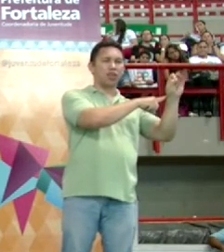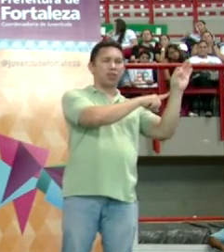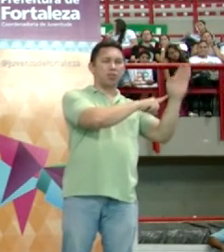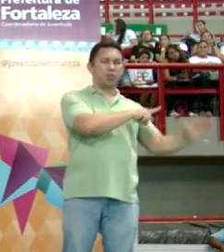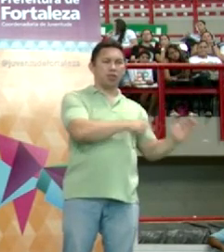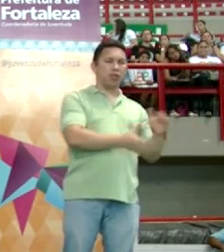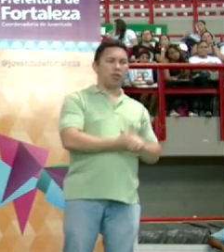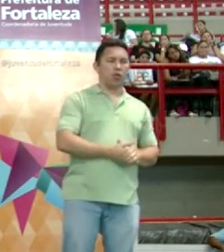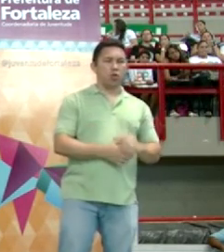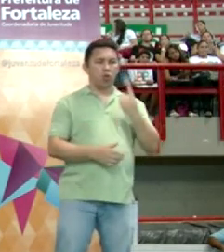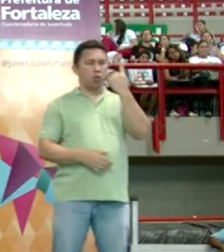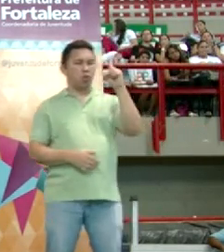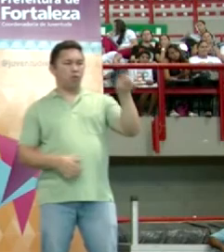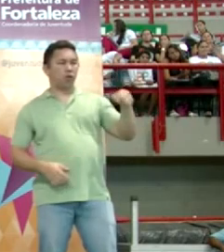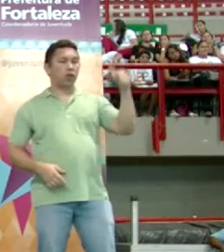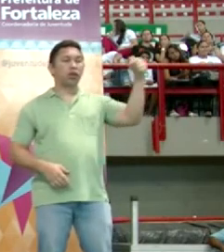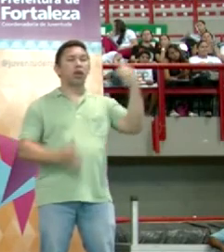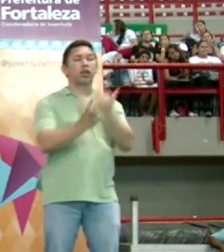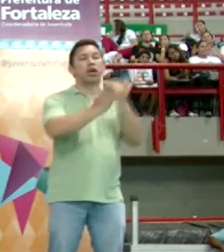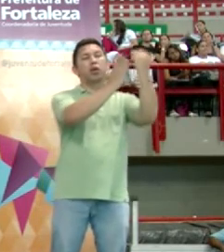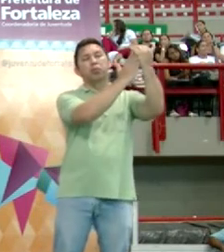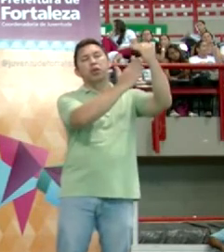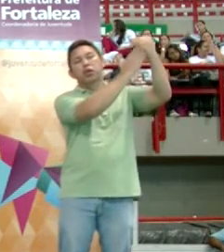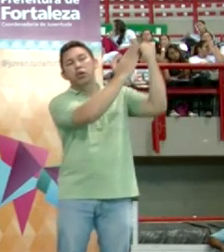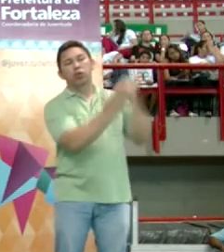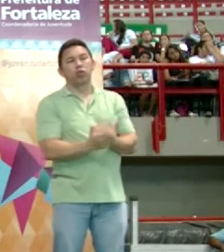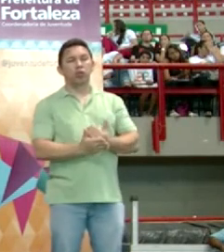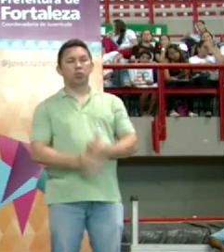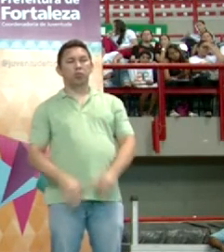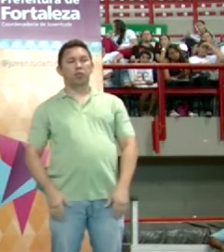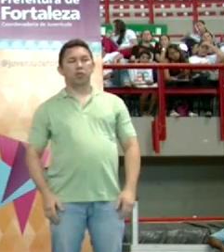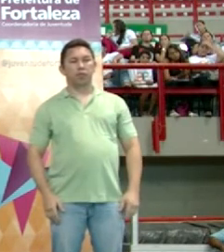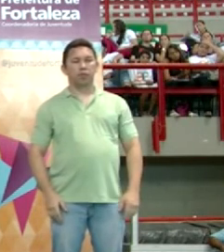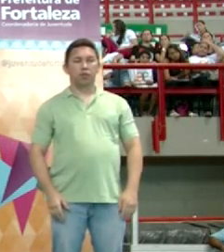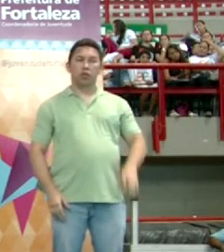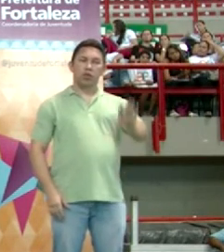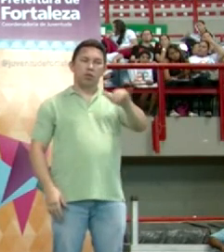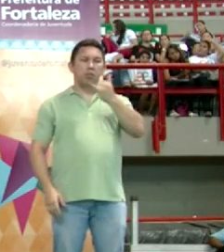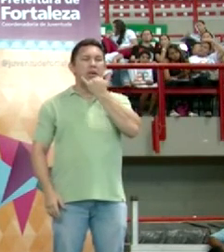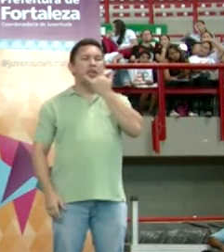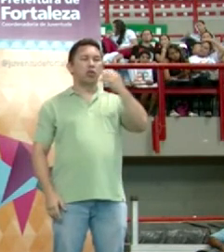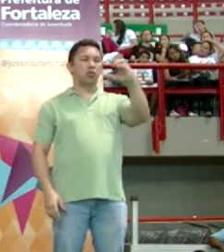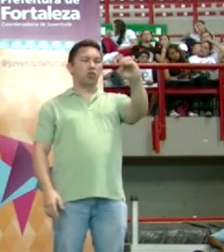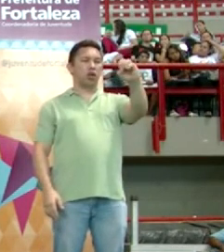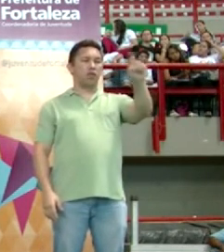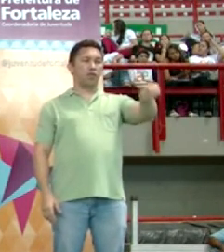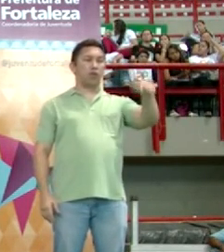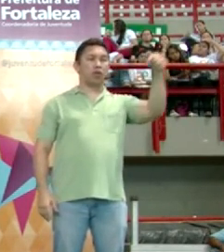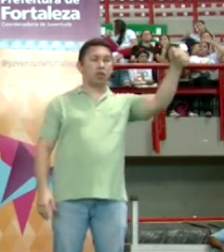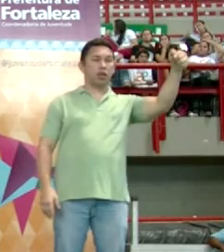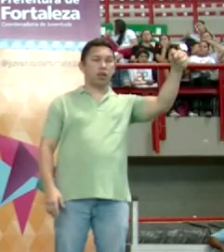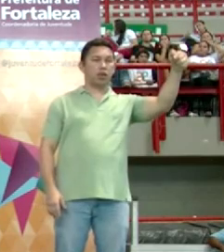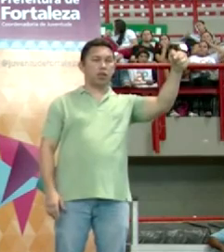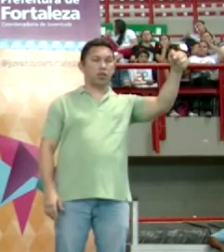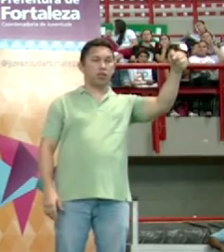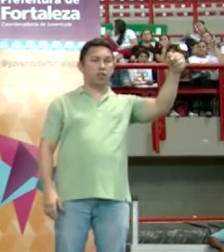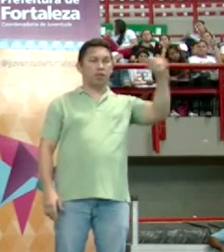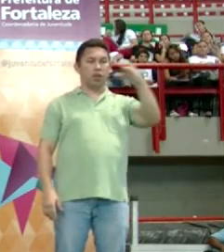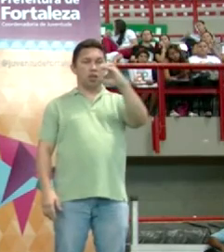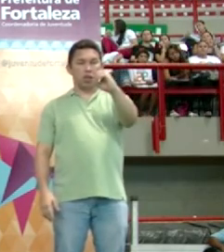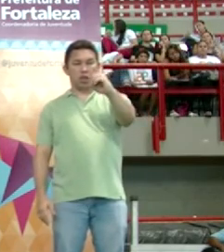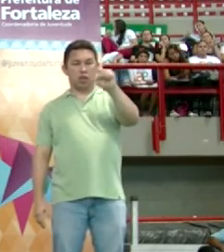0,7, ela vai aumentar ou ela vai diminuir? Diminuir, não, 0,7. Se eu multiplicar por